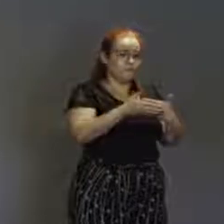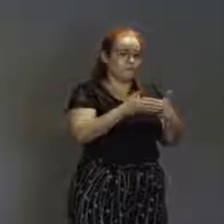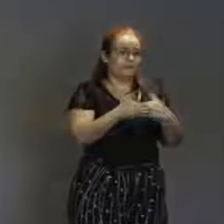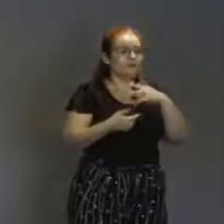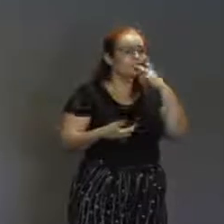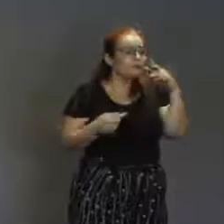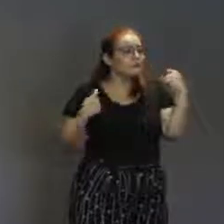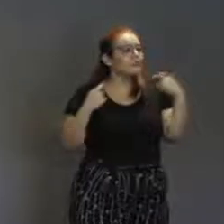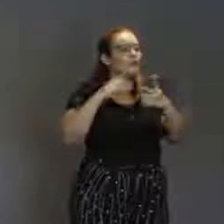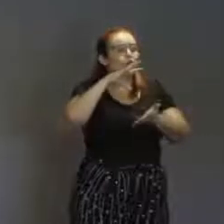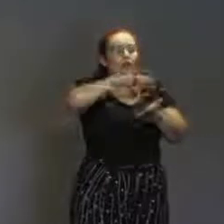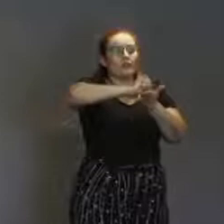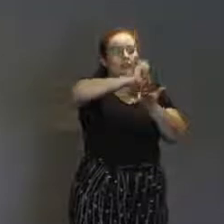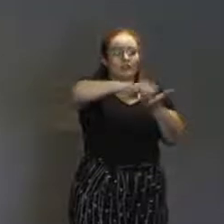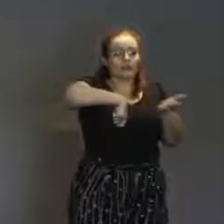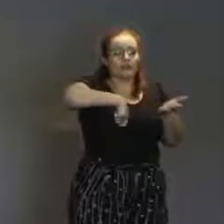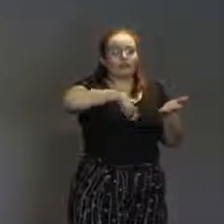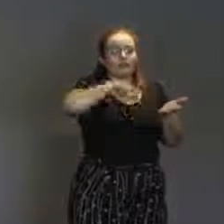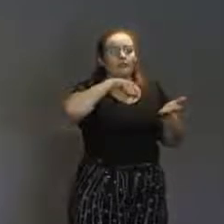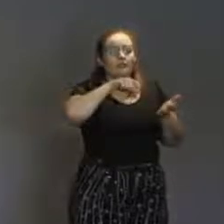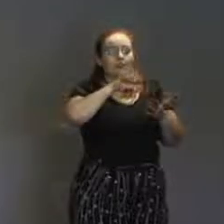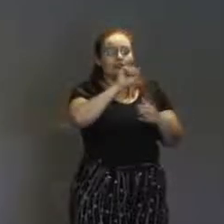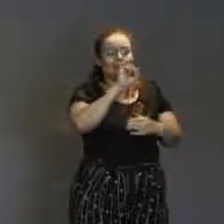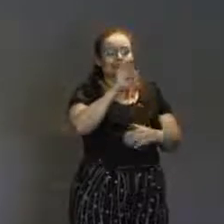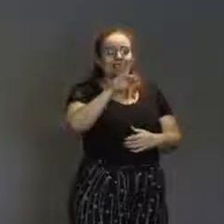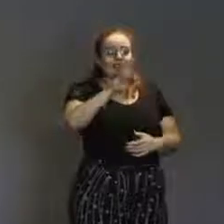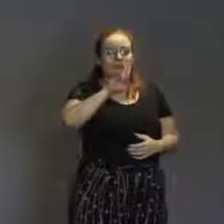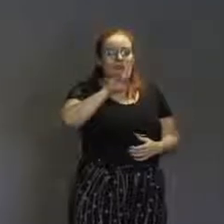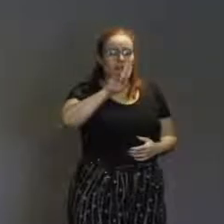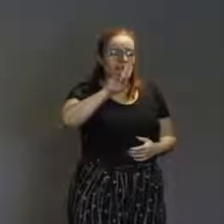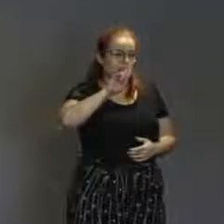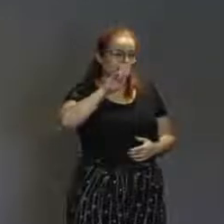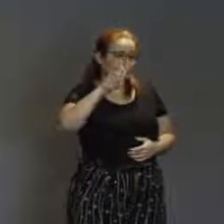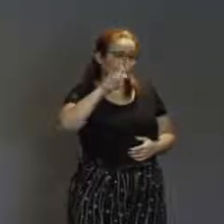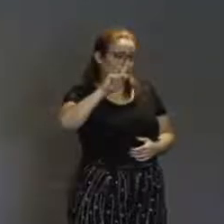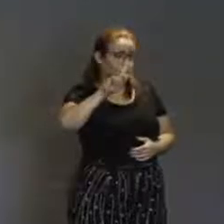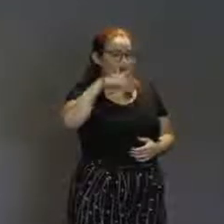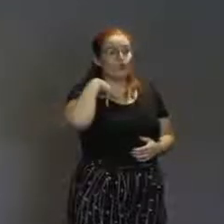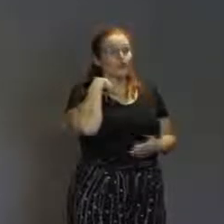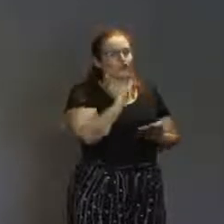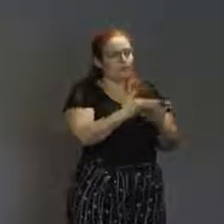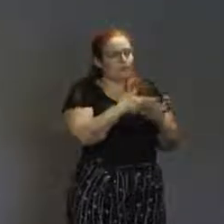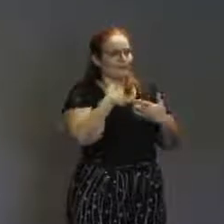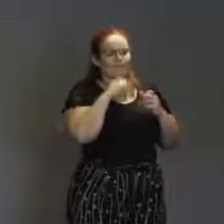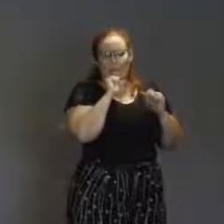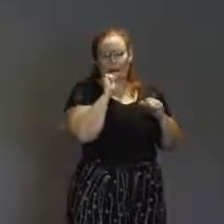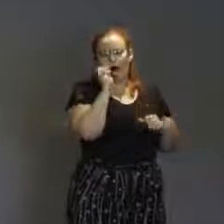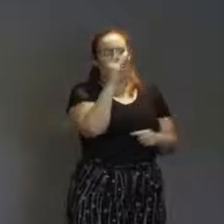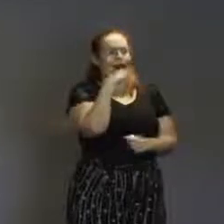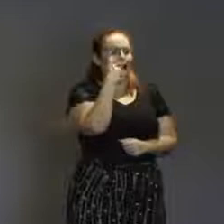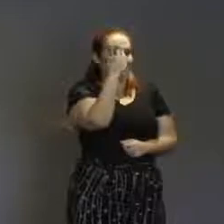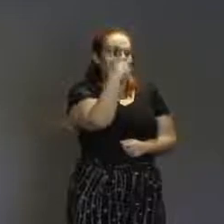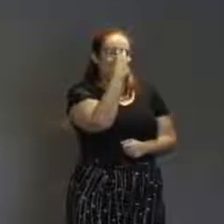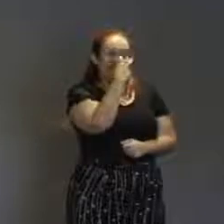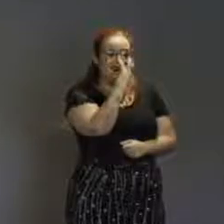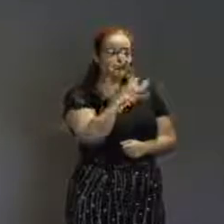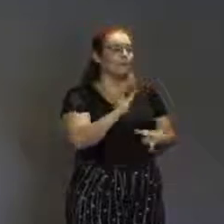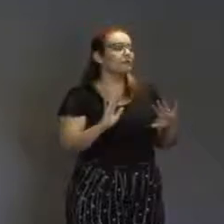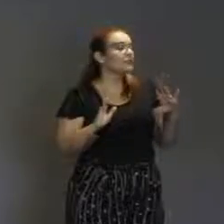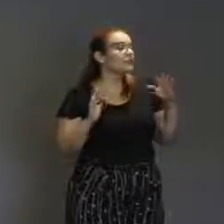A questão de contratação da startup, eu estou estudando isso, eu posso falar horas disso. Mas a questão básica disso é como é que a gente